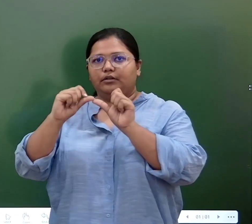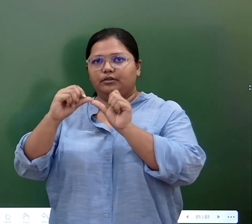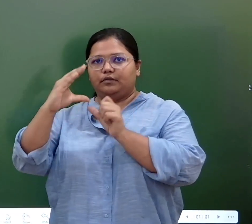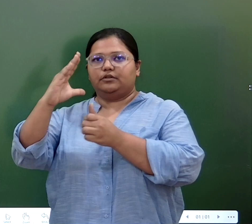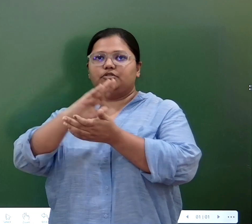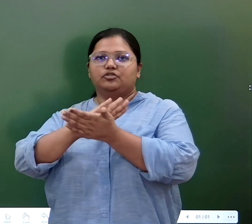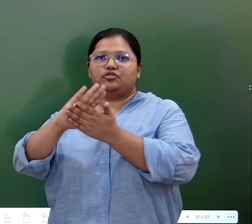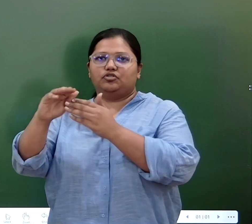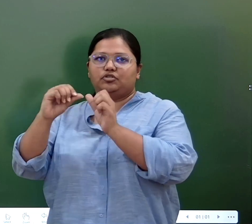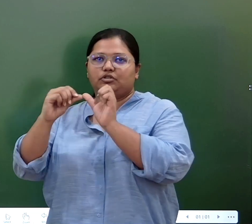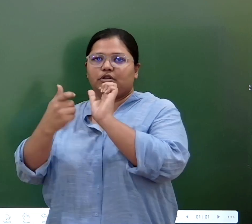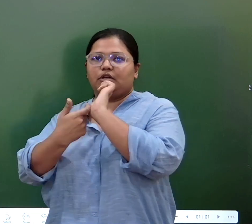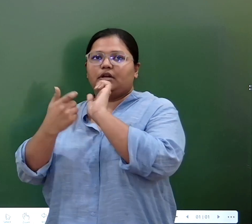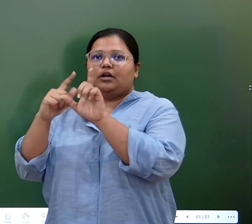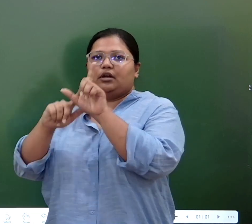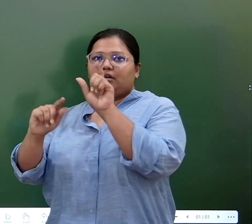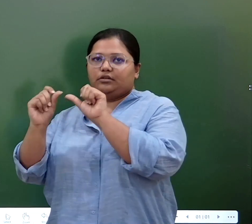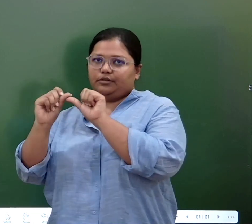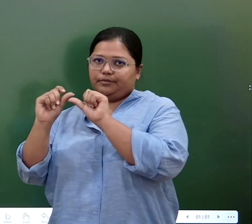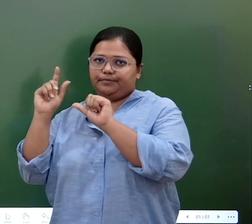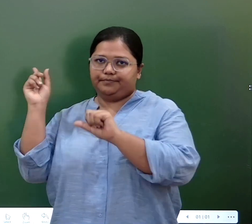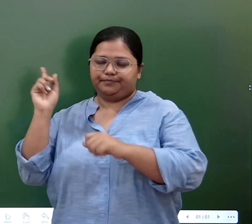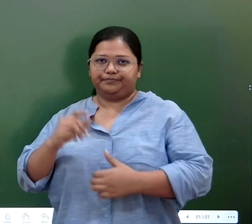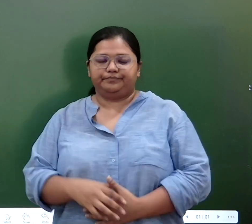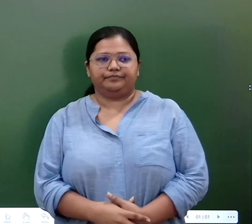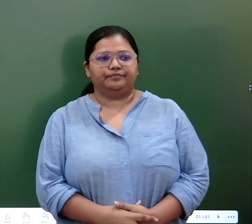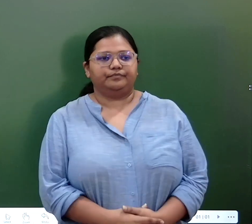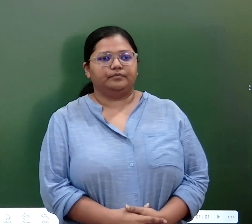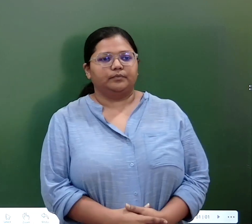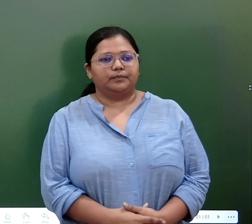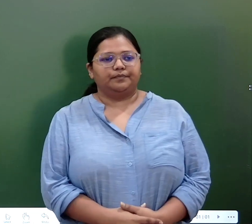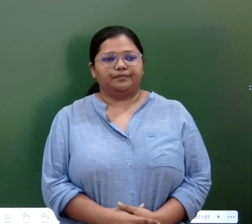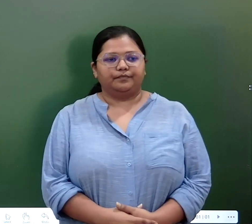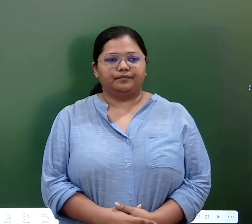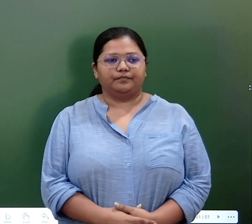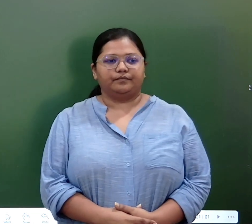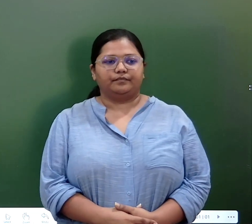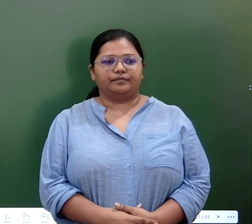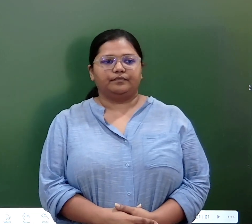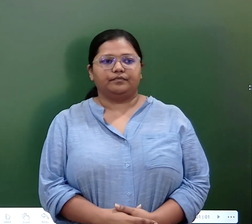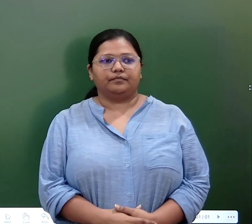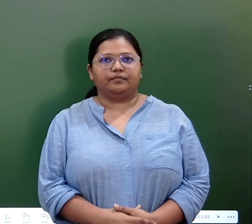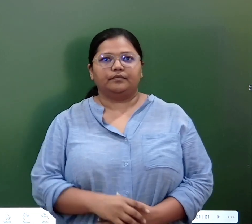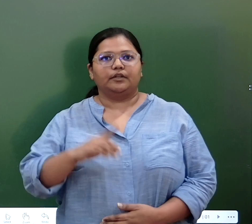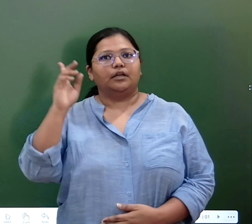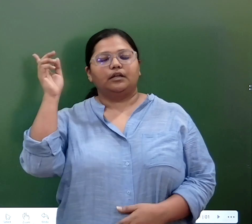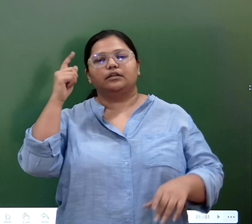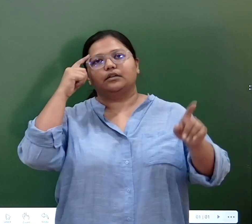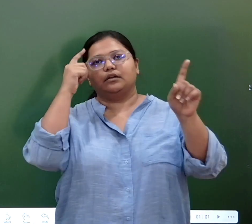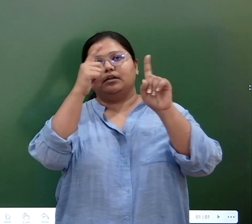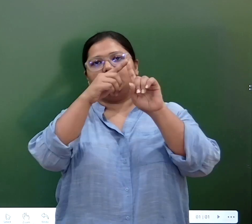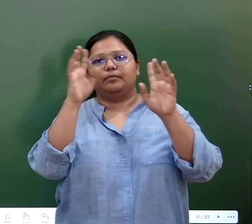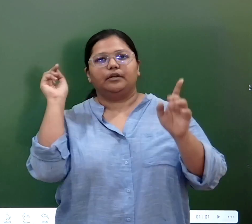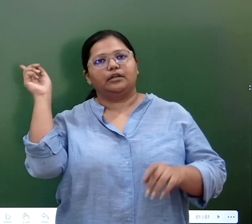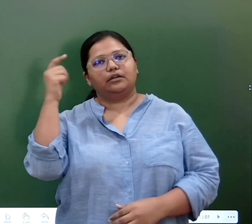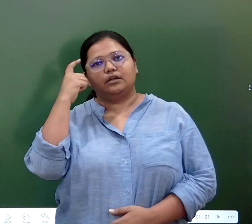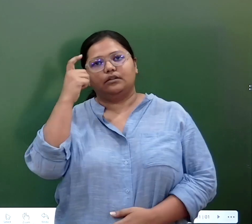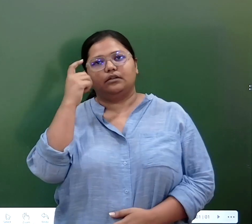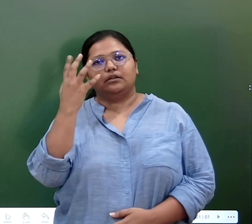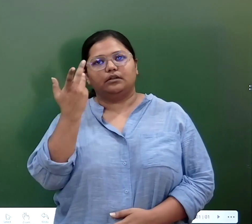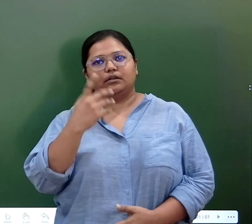माधवाचार्य जी। माधवाचार्य जी ने क्या बताया, माधवाचार्य जी ने द्वैतवाद का प्रतिपादन